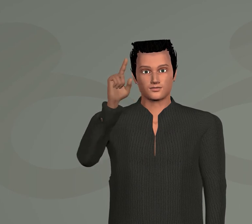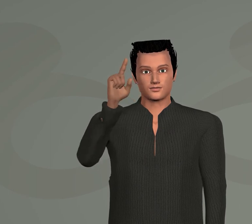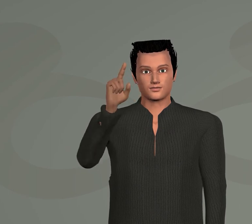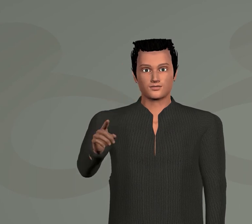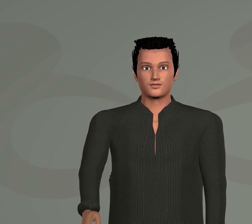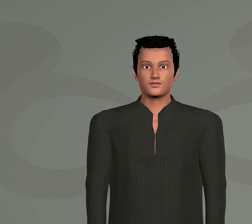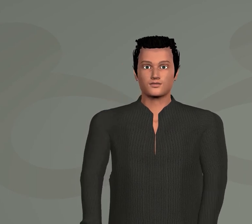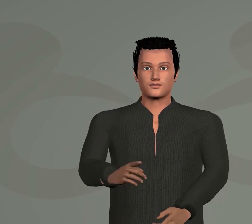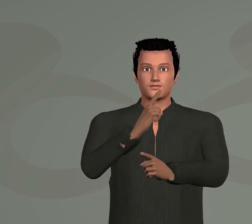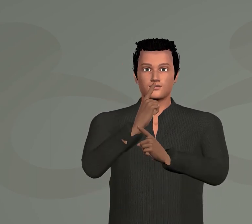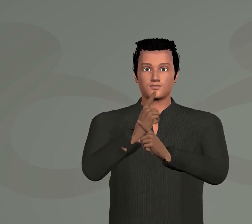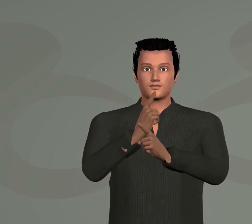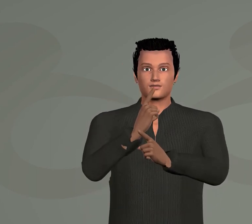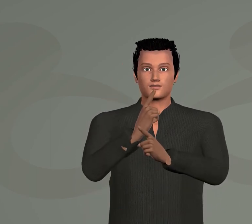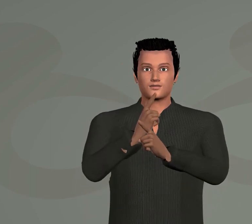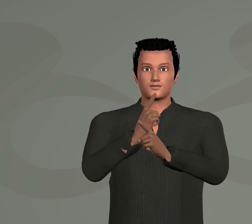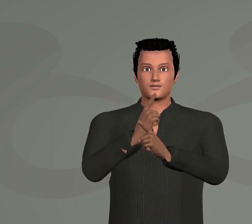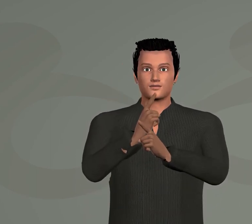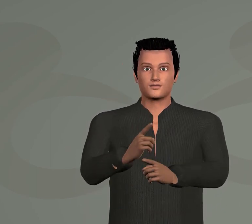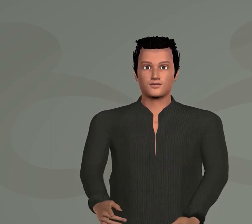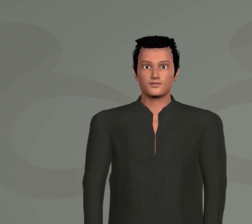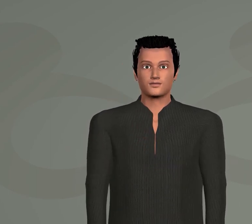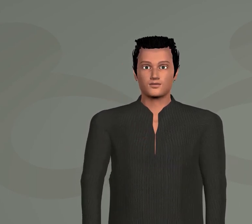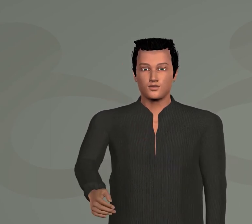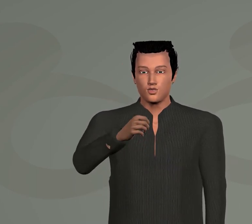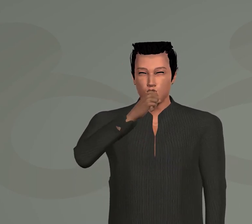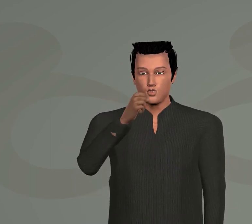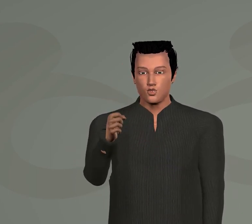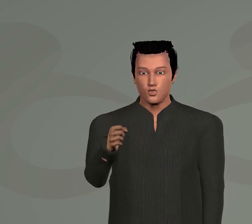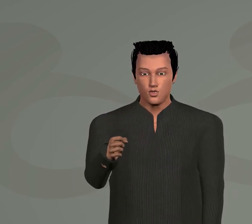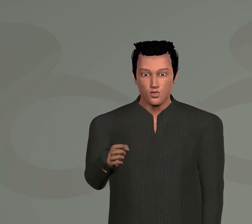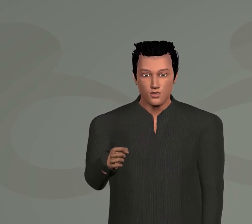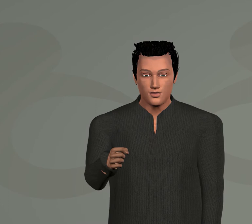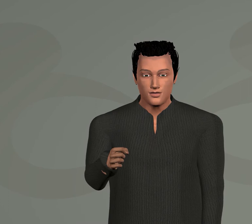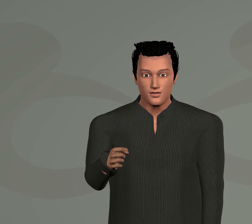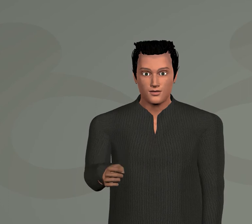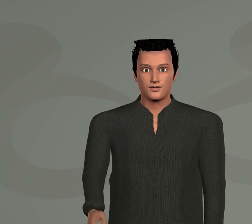और उनके साथ शिष्टता का व्यभार करूँगा।